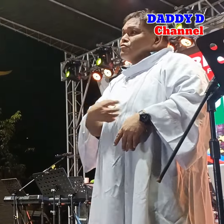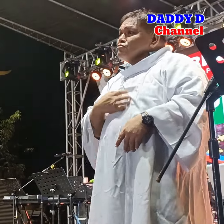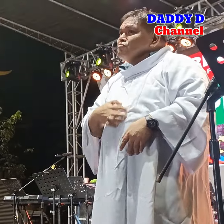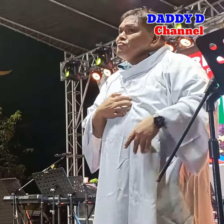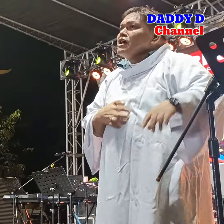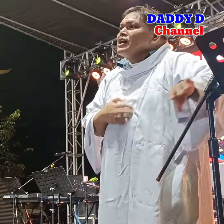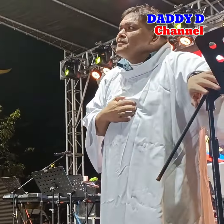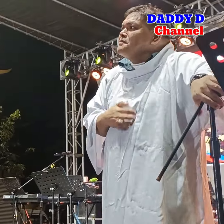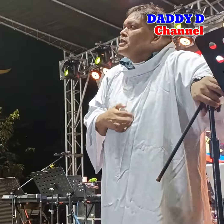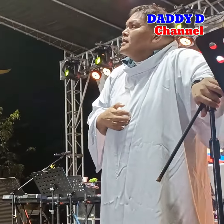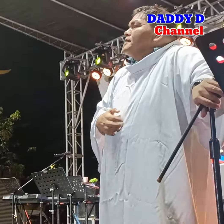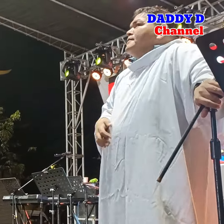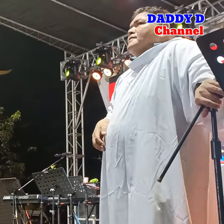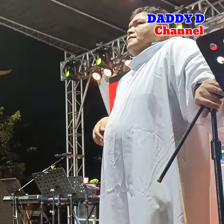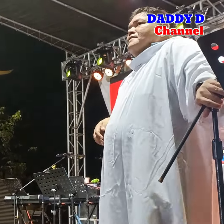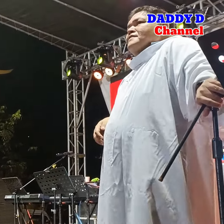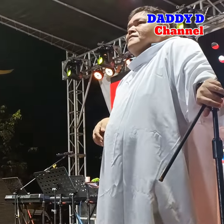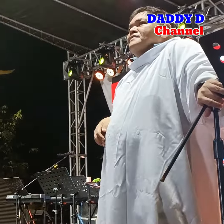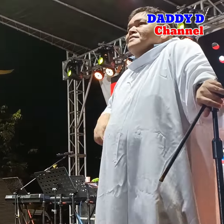kami!